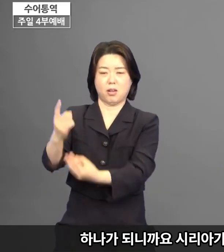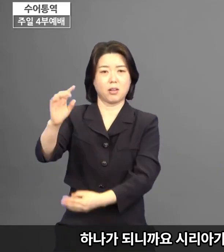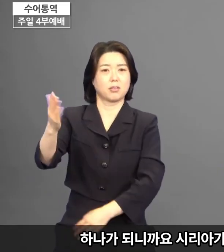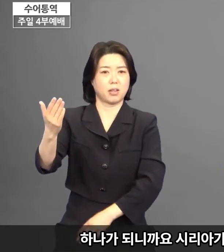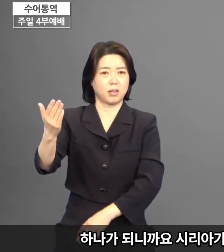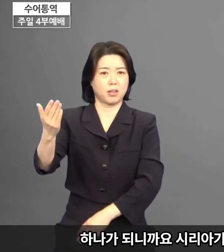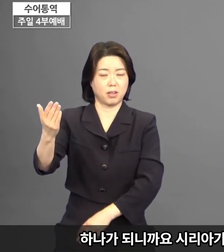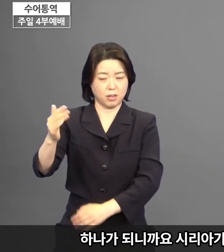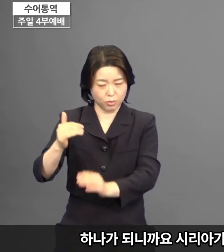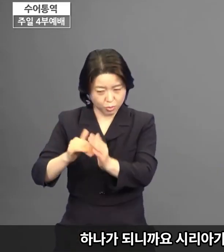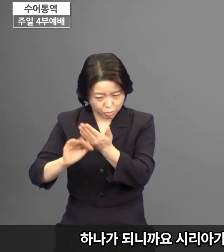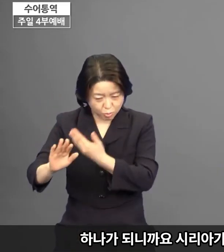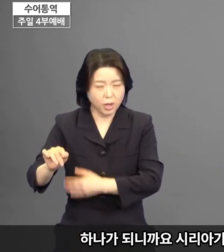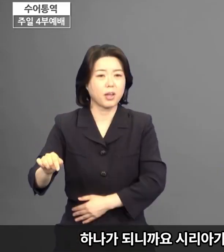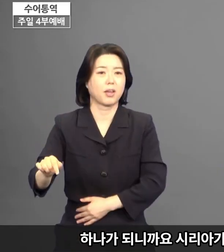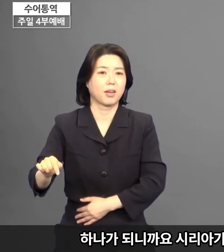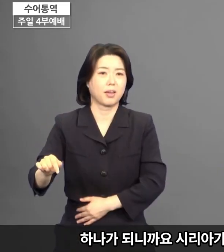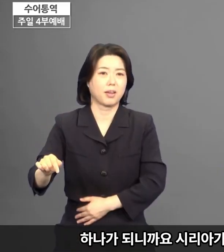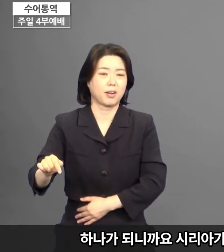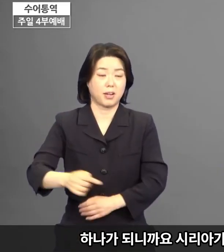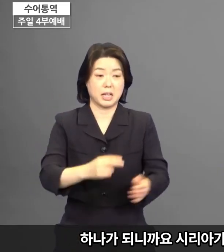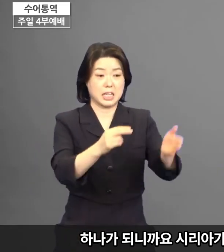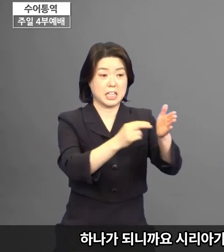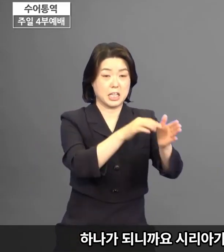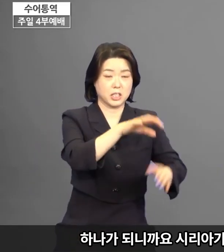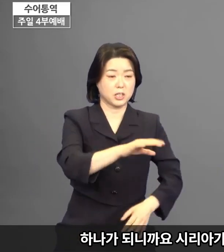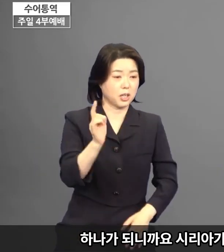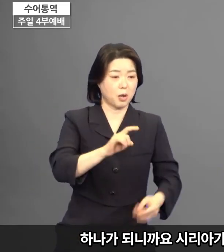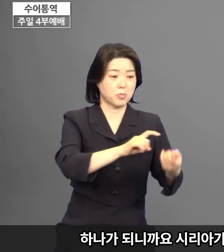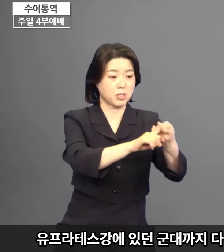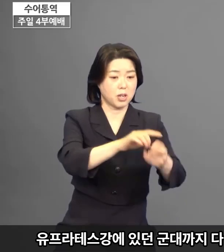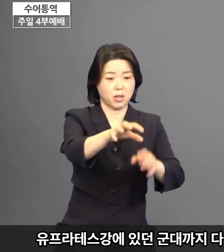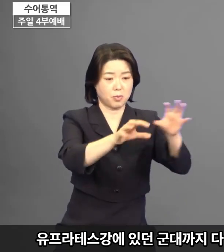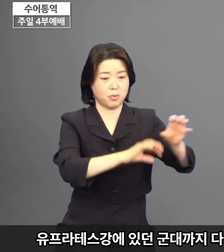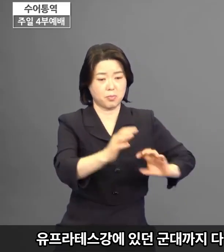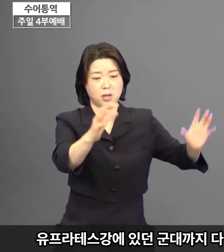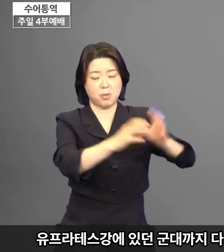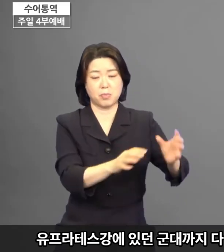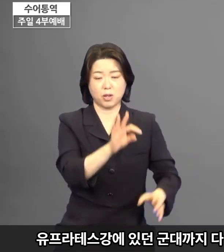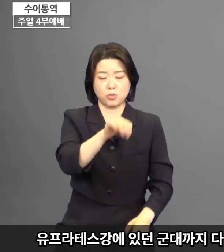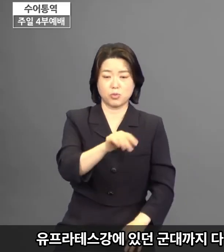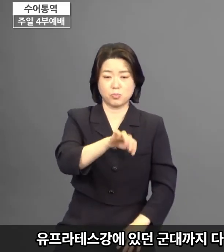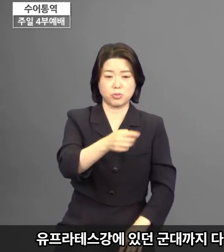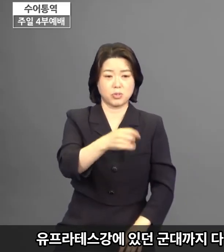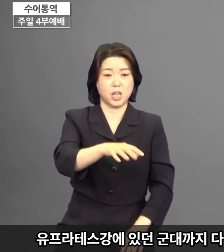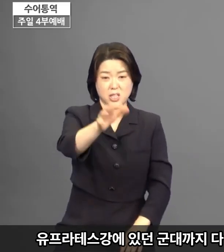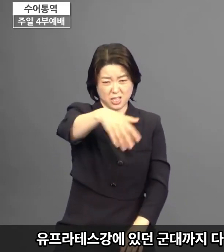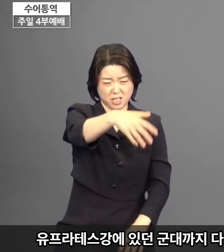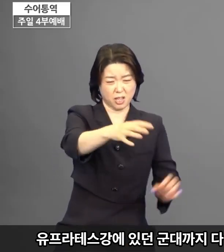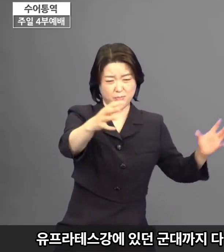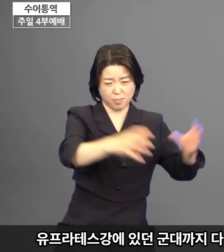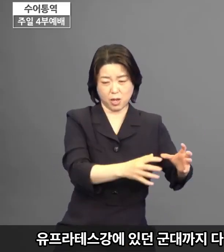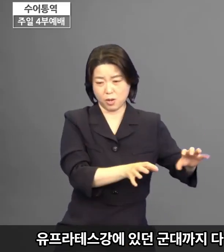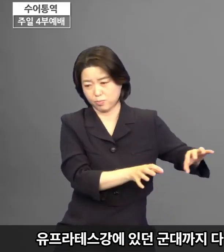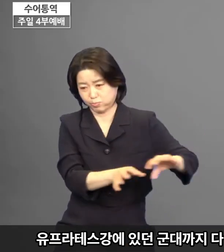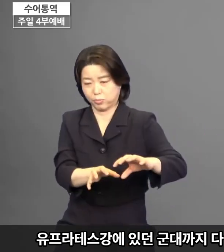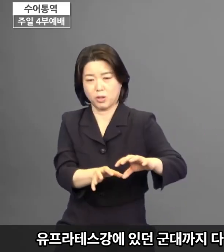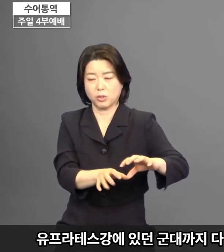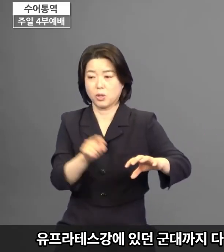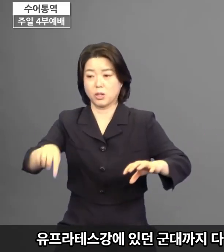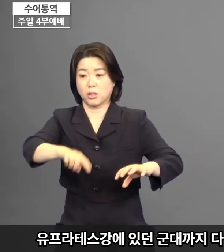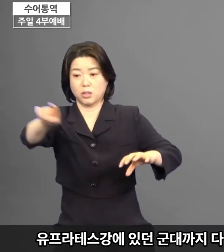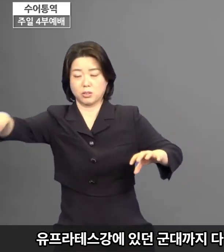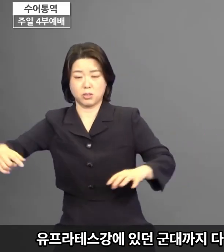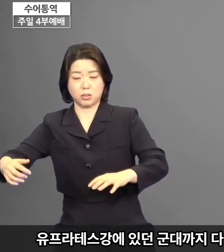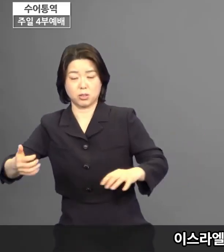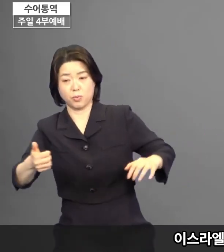하나가 되니까요. 시리아가 아무리 연합전선을 구축하고 유프라테스 강에 있던 군대까지 다 끌고 와도 이길 수가